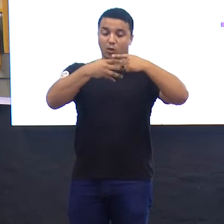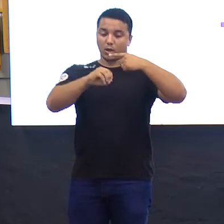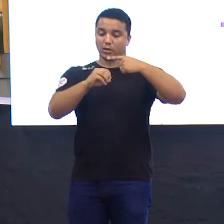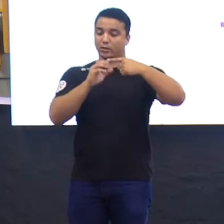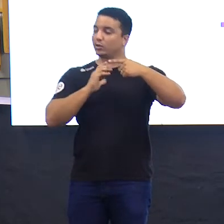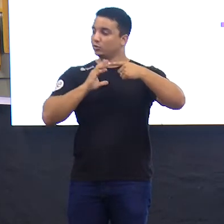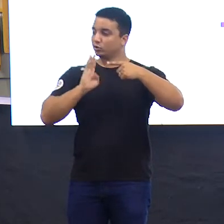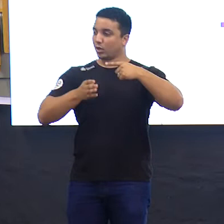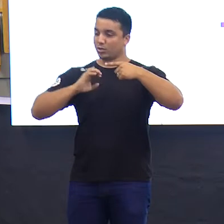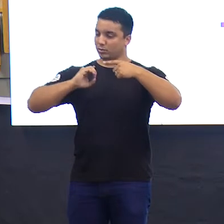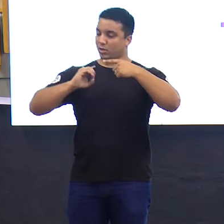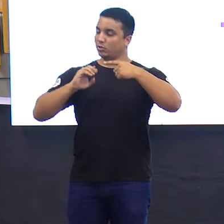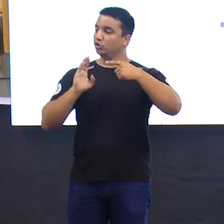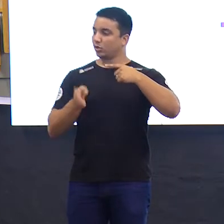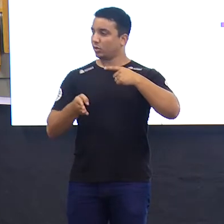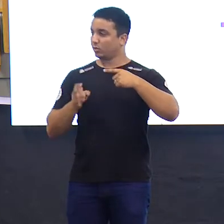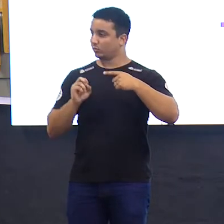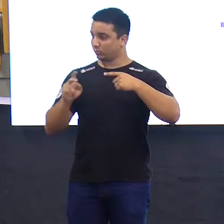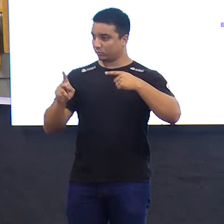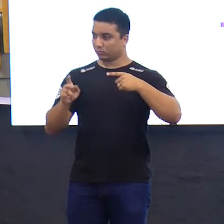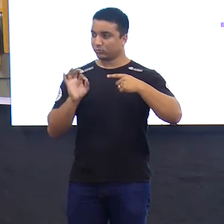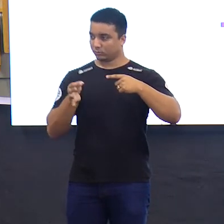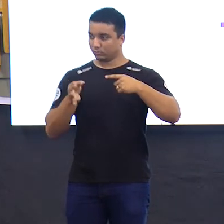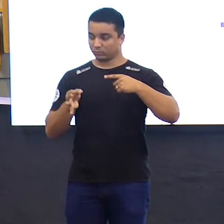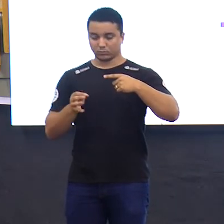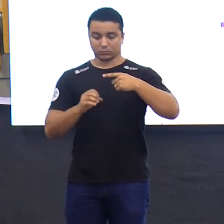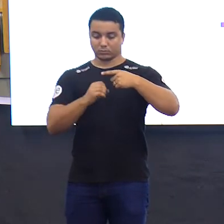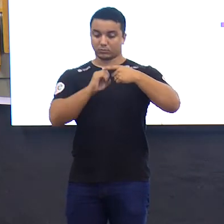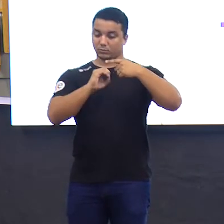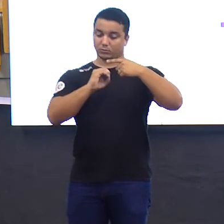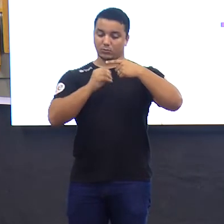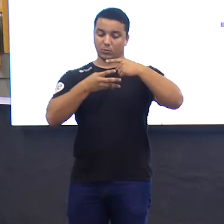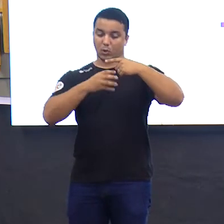tem um zero embaixo? Sim ou não?